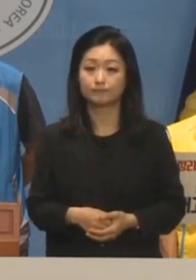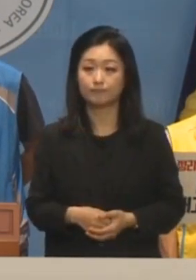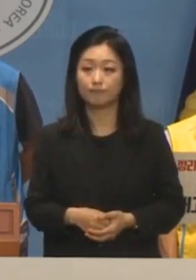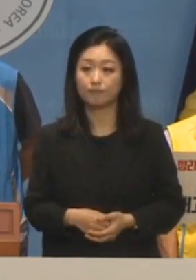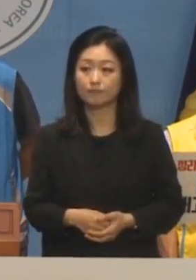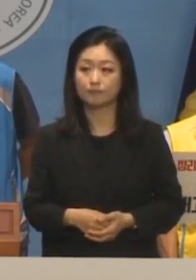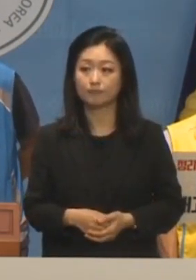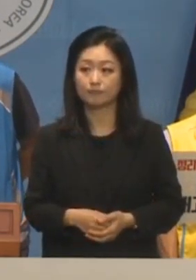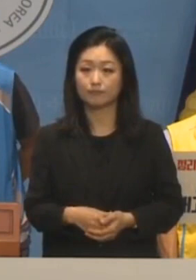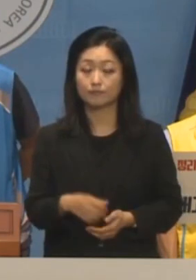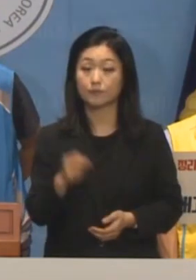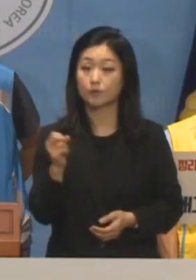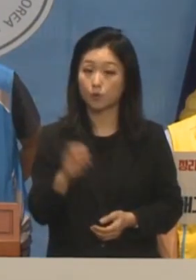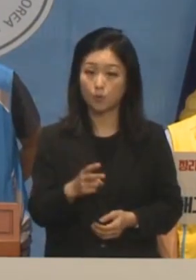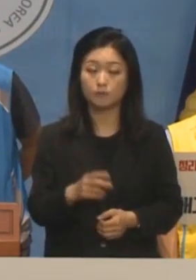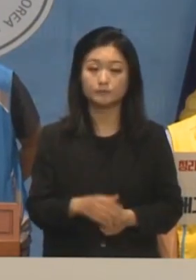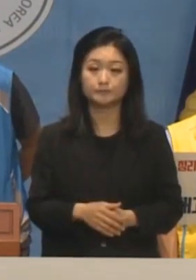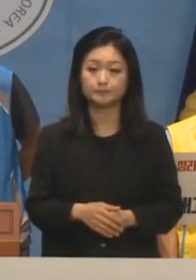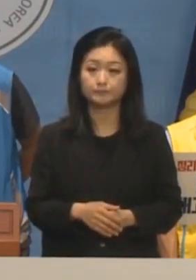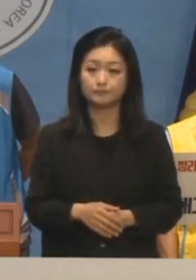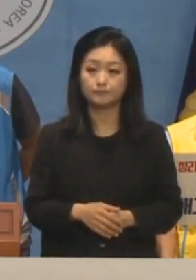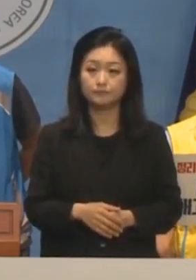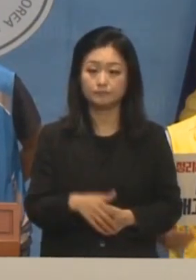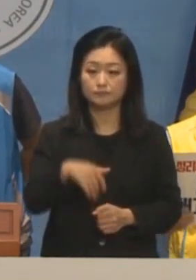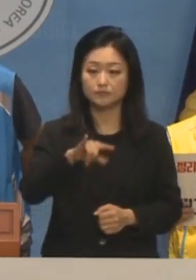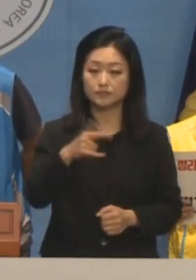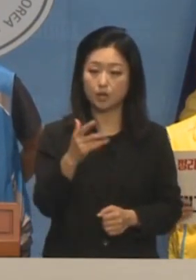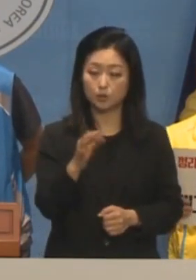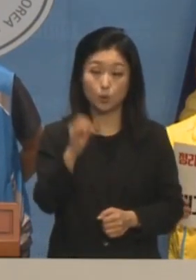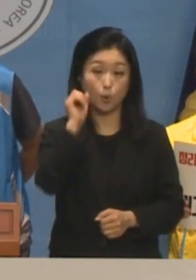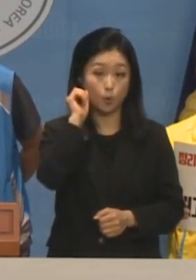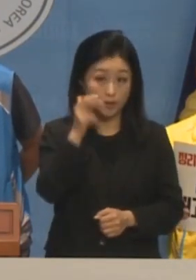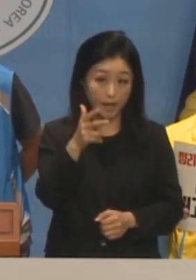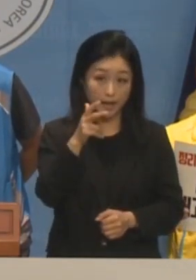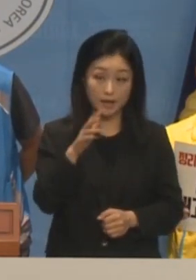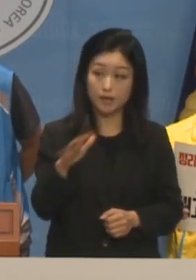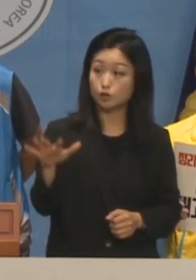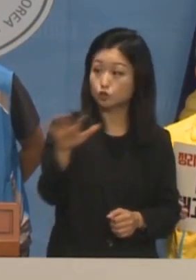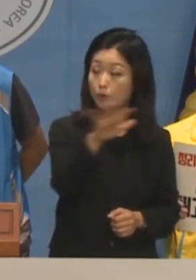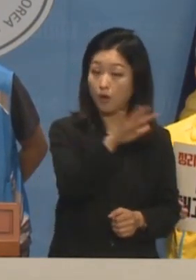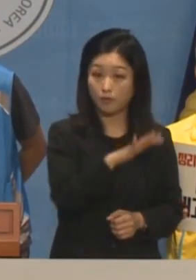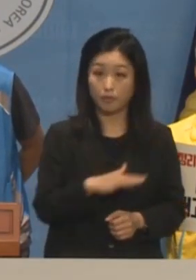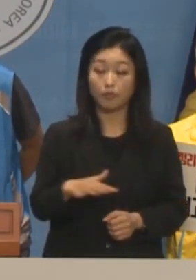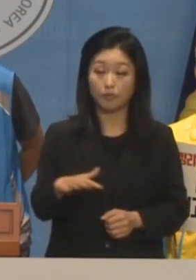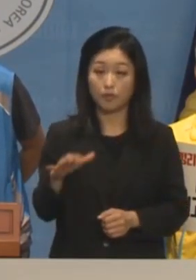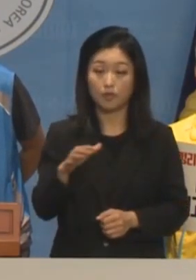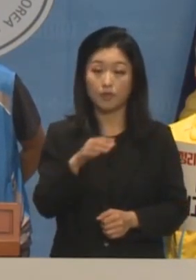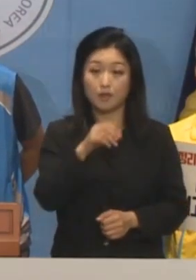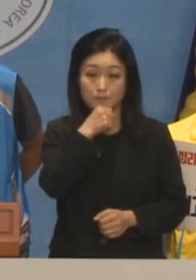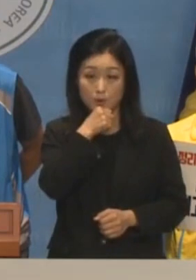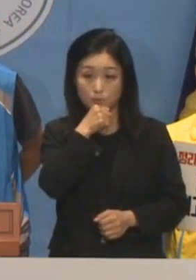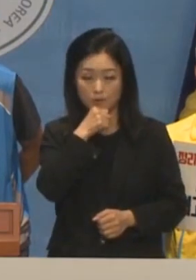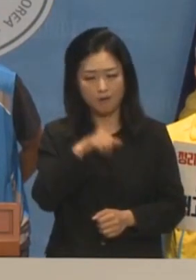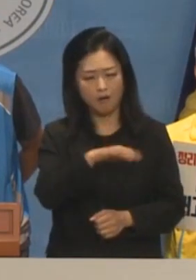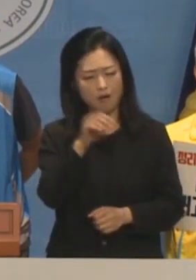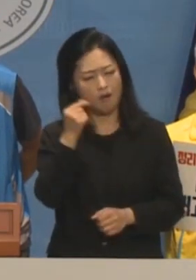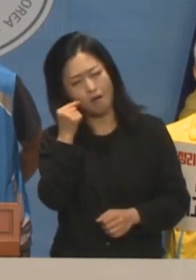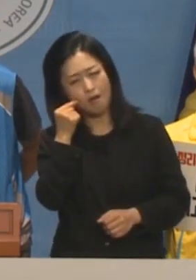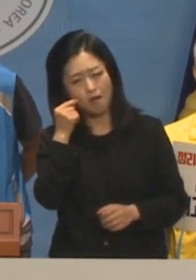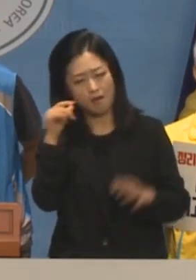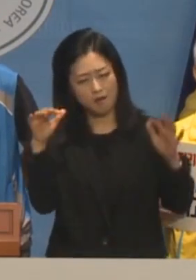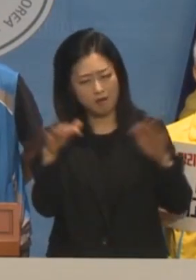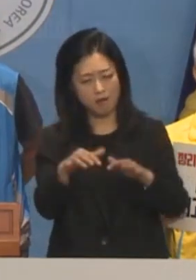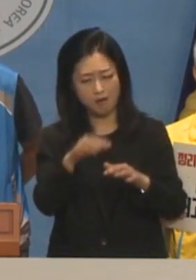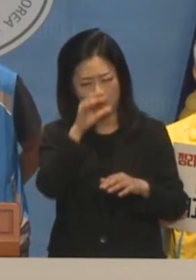호텔이었습니다. 그리고 그 세종호텔은 주변에도 오고 싶어하는